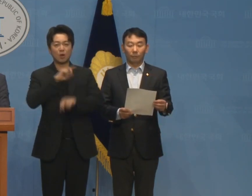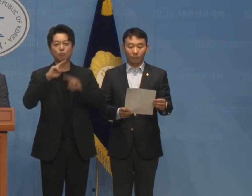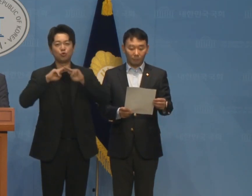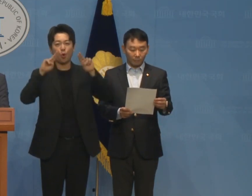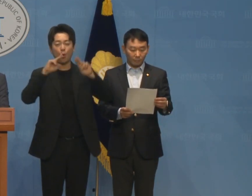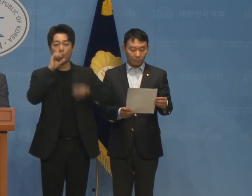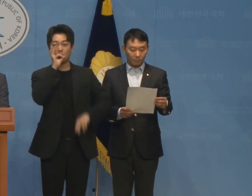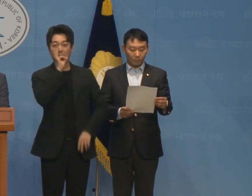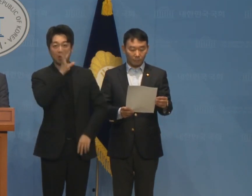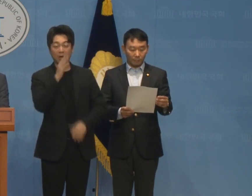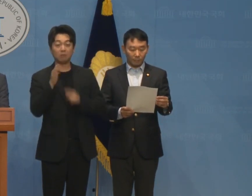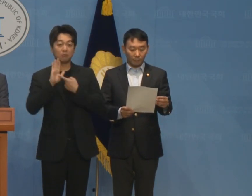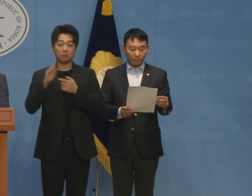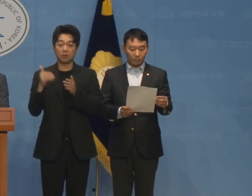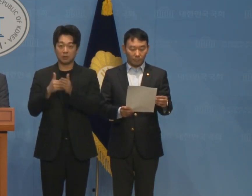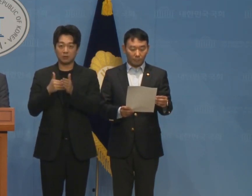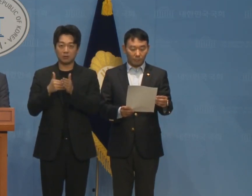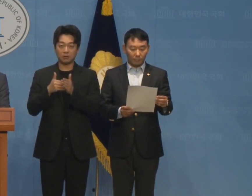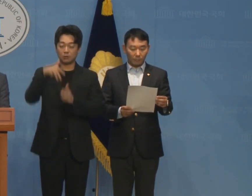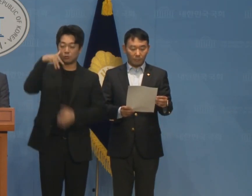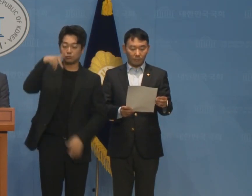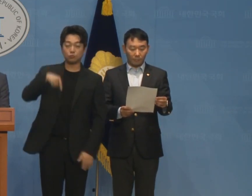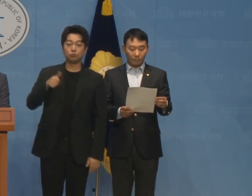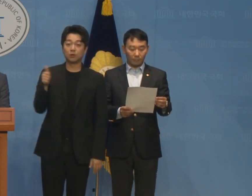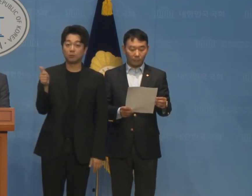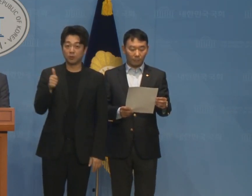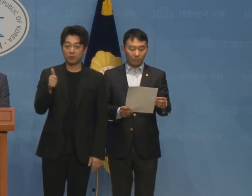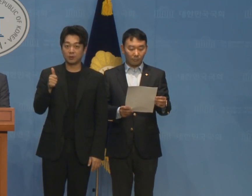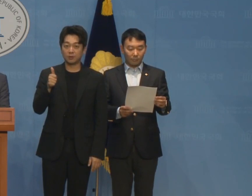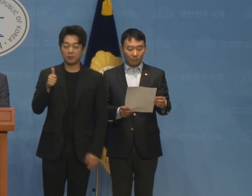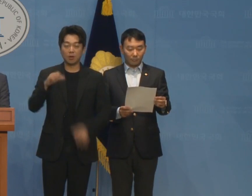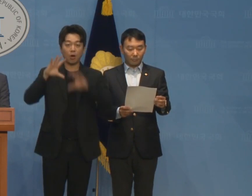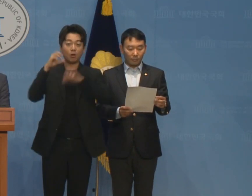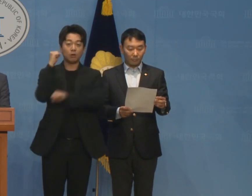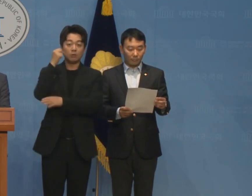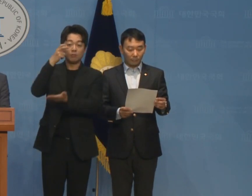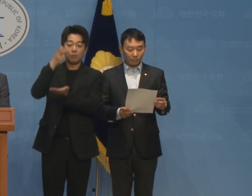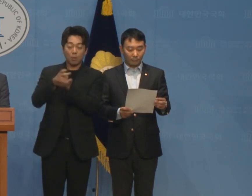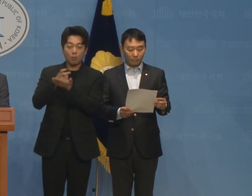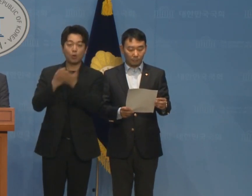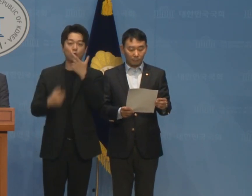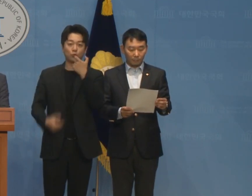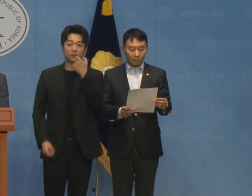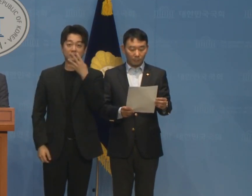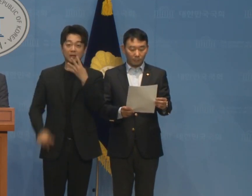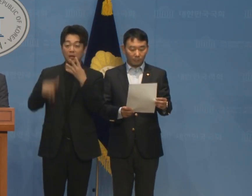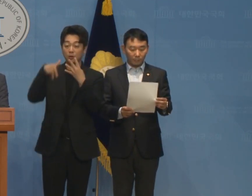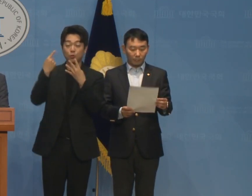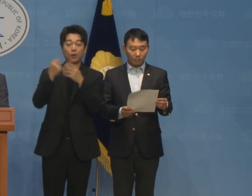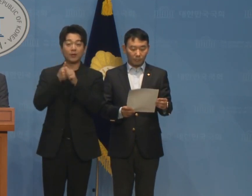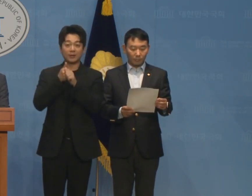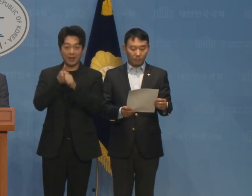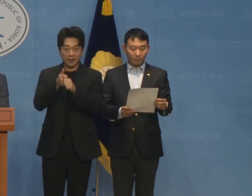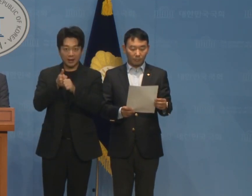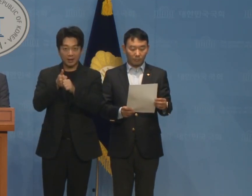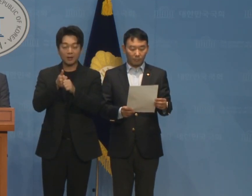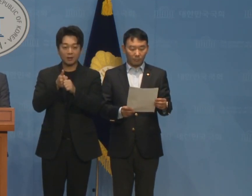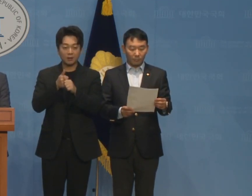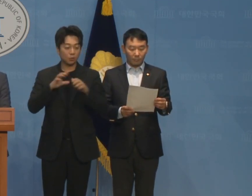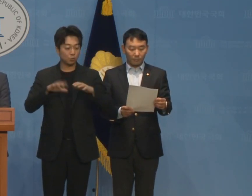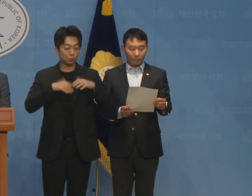주장했습니다. 추경호 대표는 헌법 64조에 따라 본회의에서 국회의원 재적